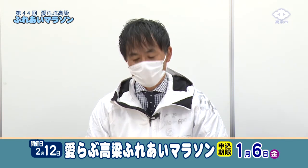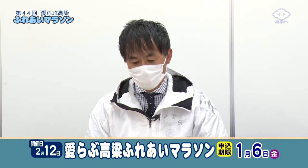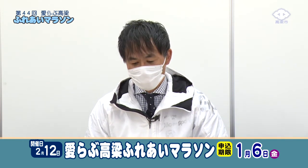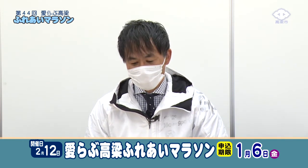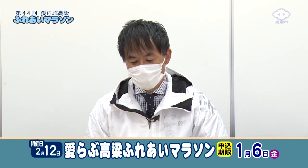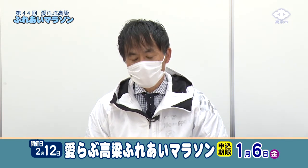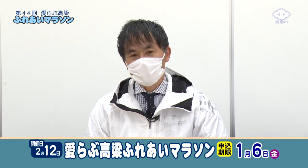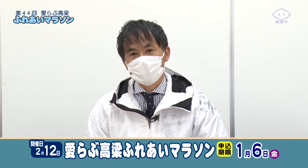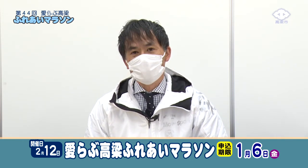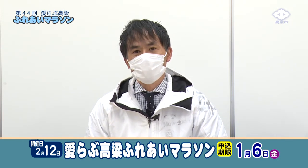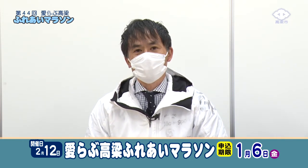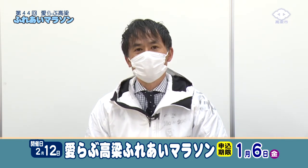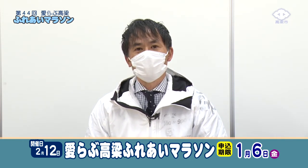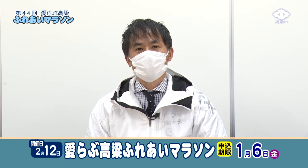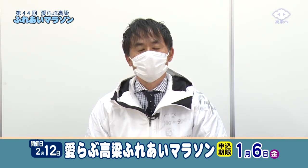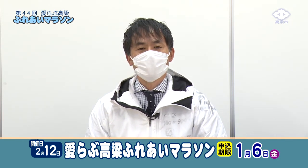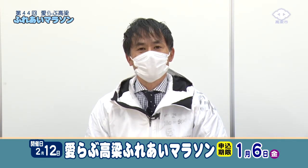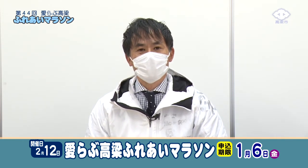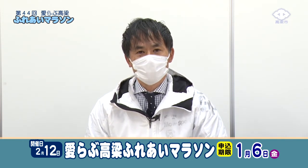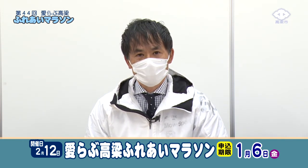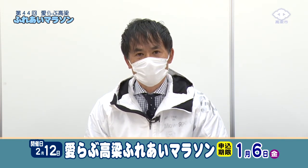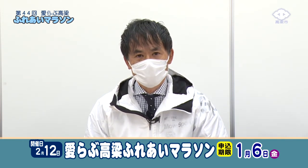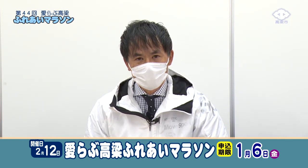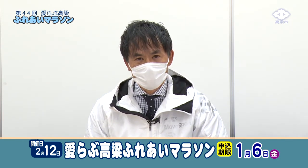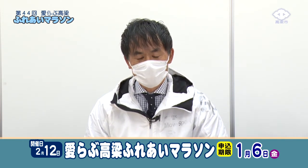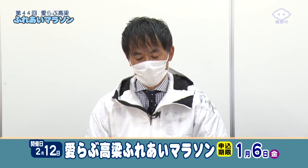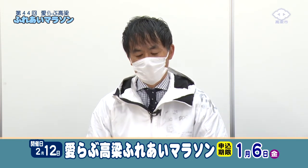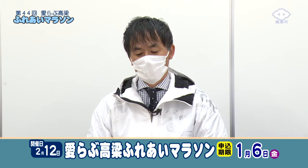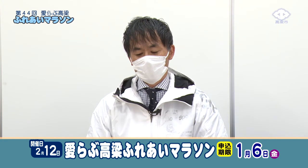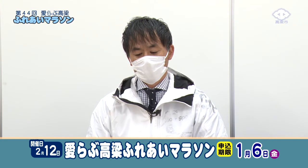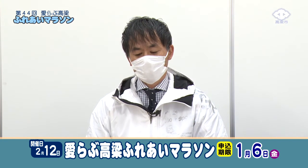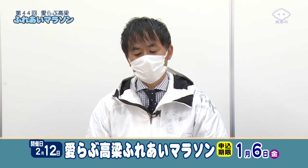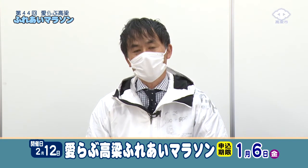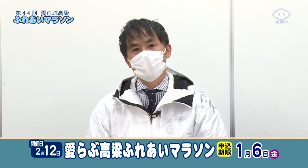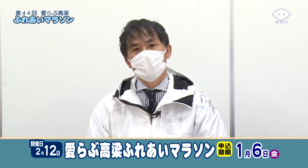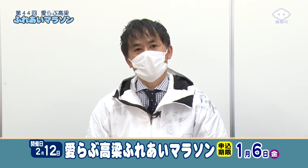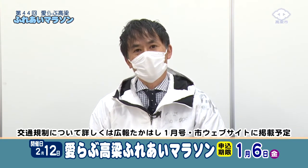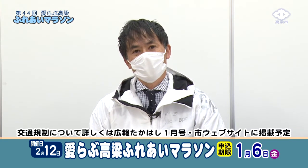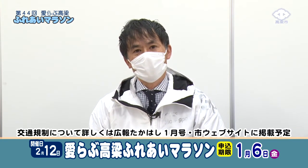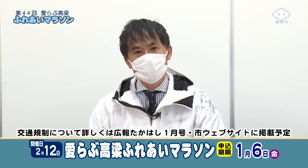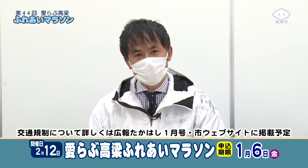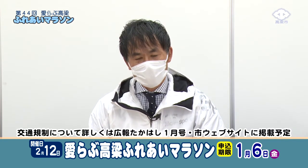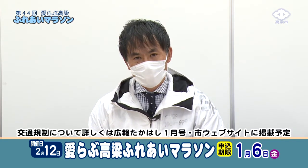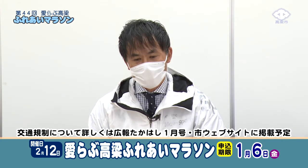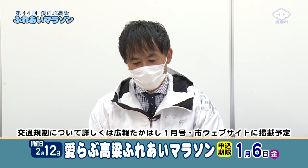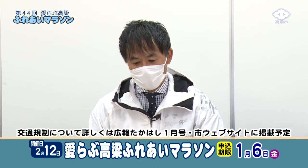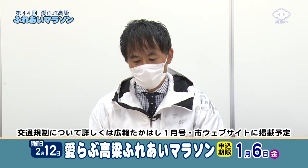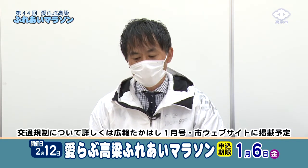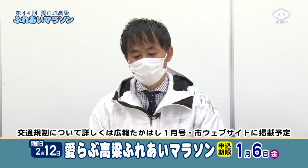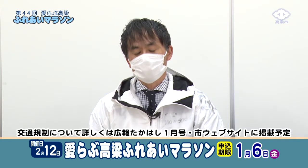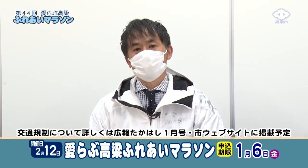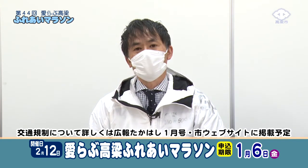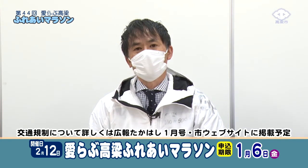っておりますので、楽しみにしておいていただければと思います。また、開催にあたりまして、コース周辺